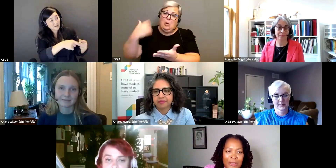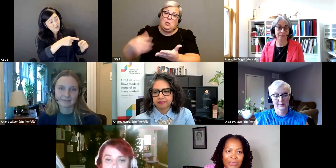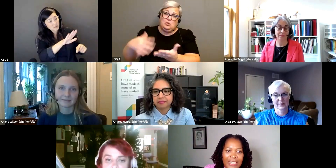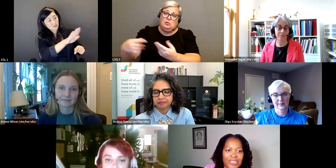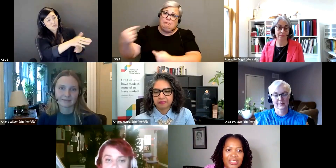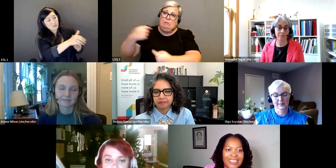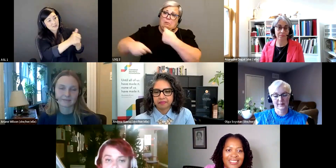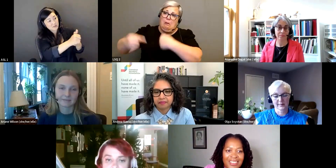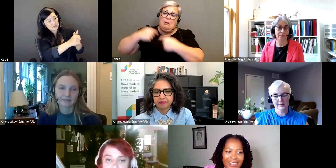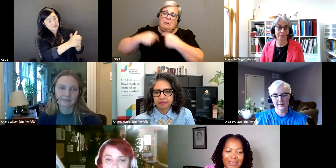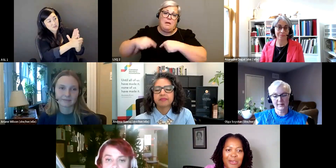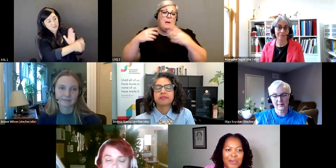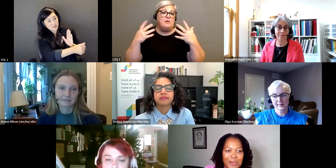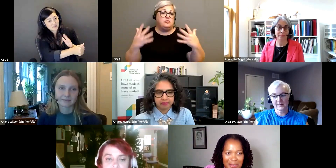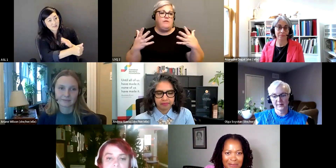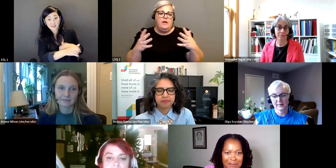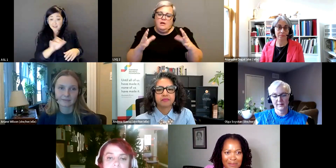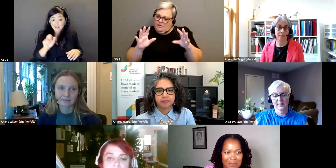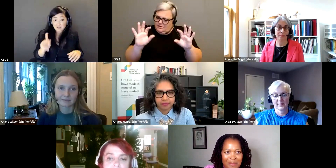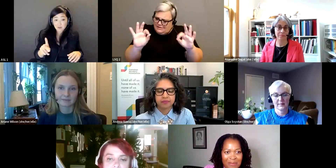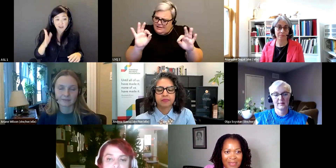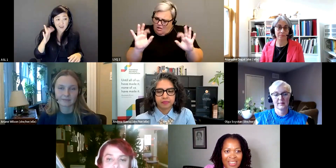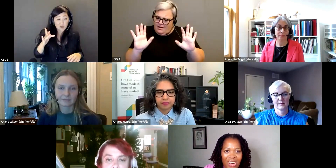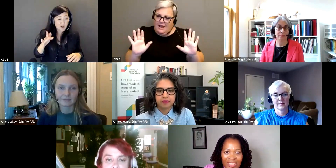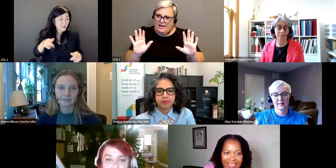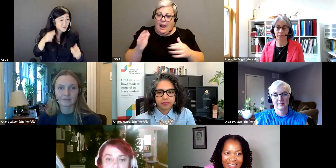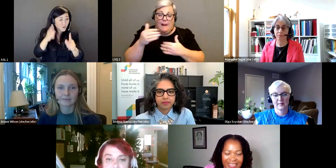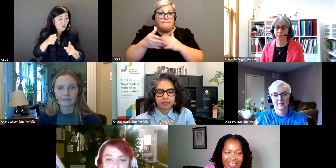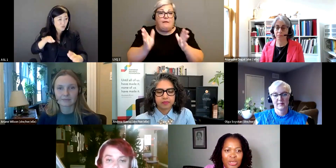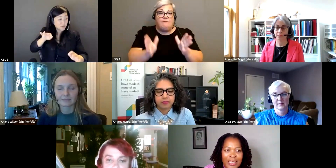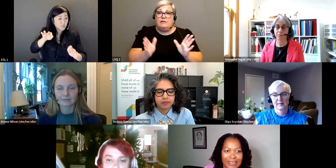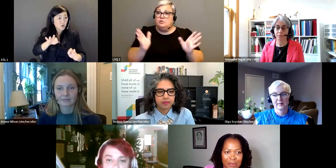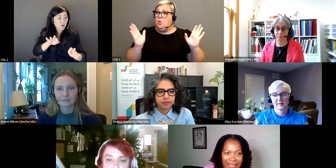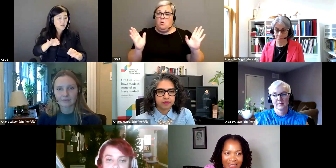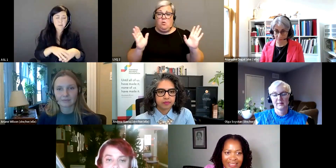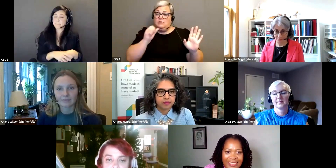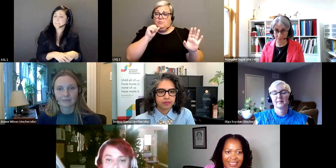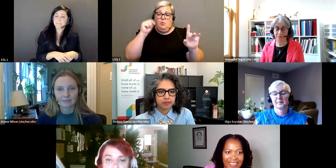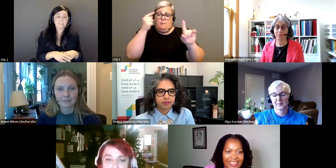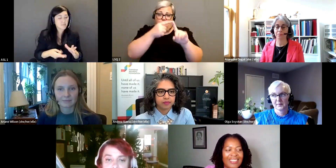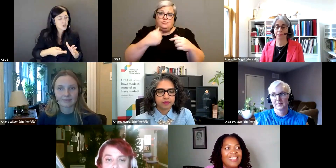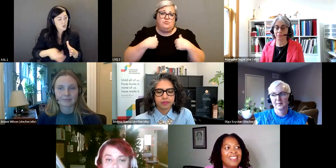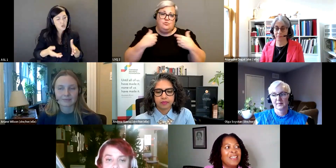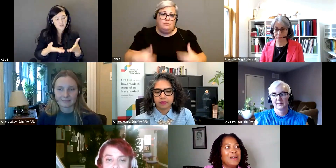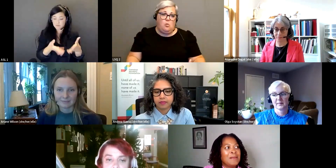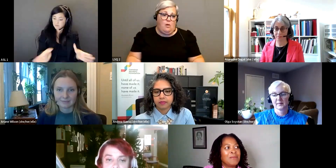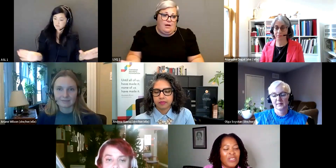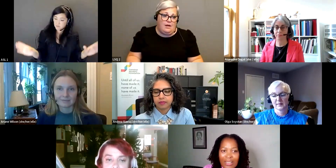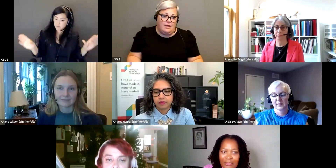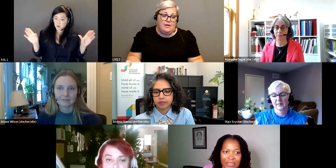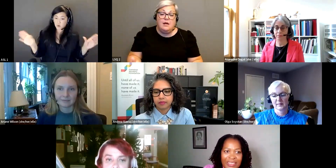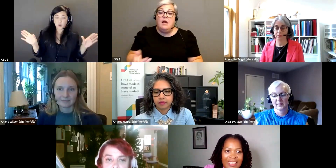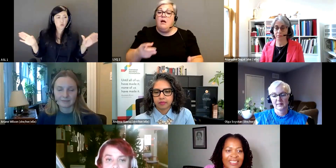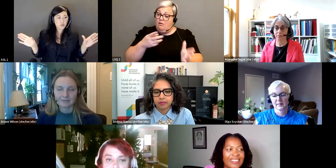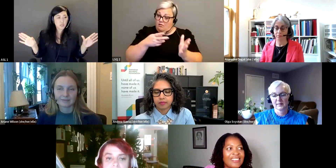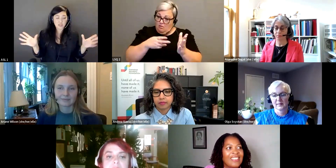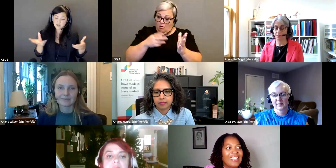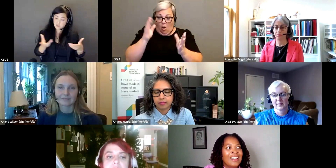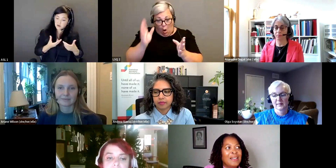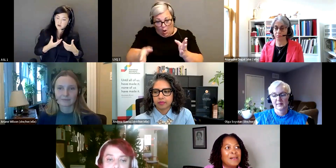vous critiquer. Et c'est correct. La perfection, ce n'est pas l'objectif. L'honnêteté,